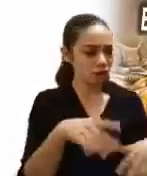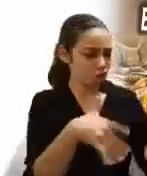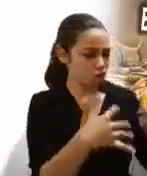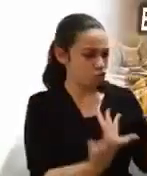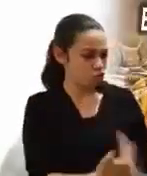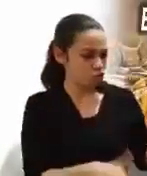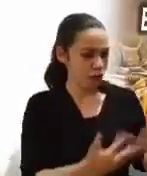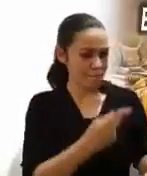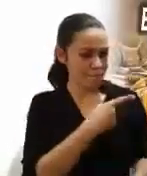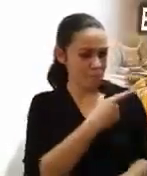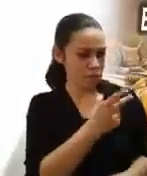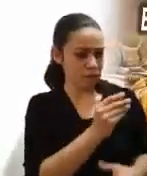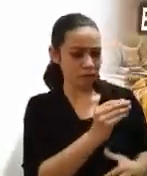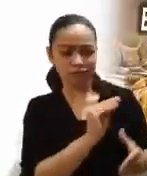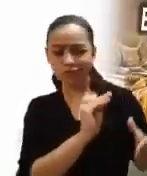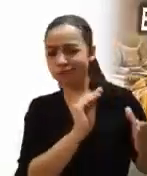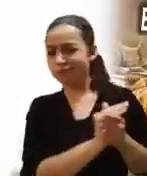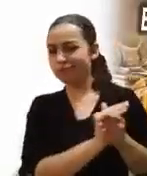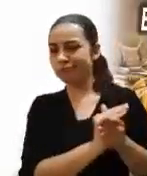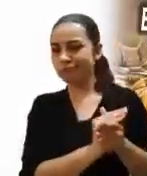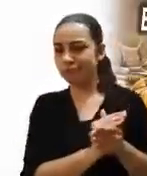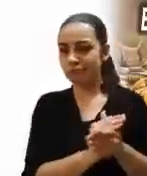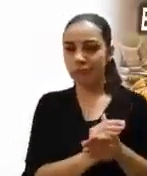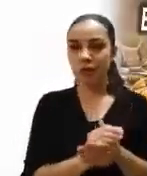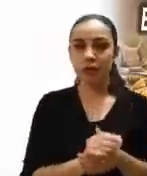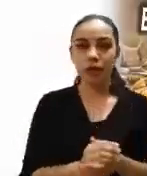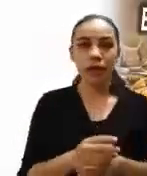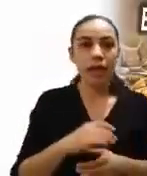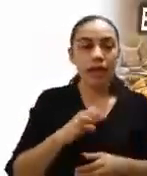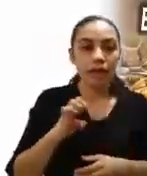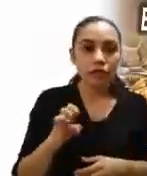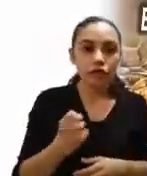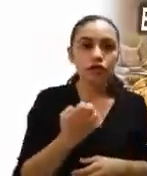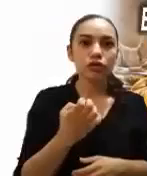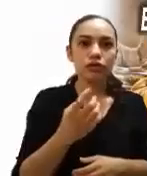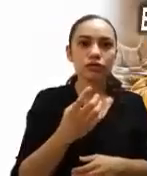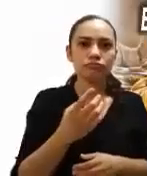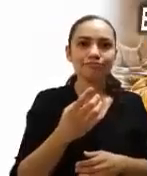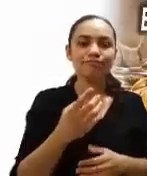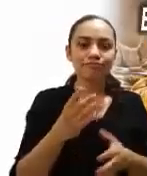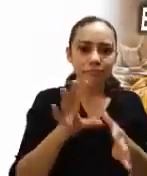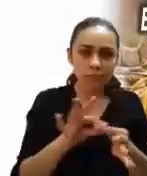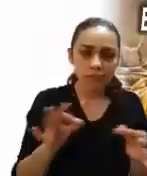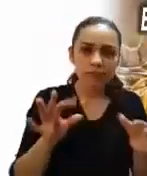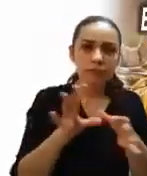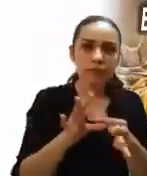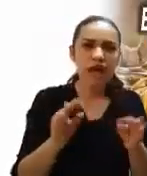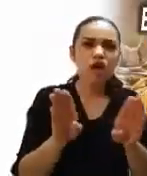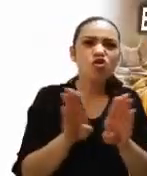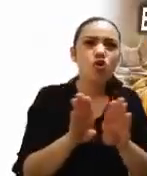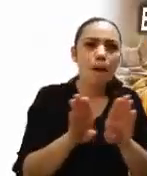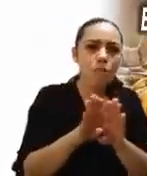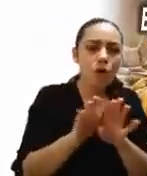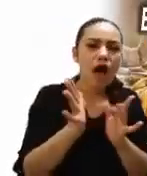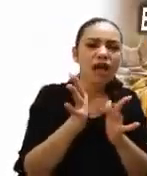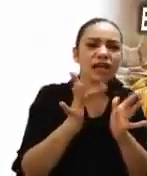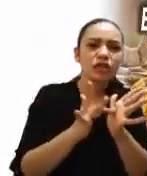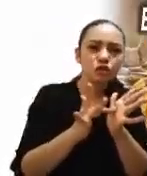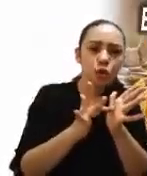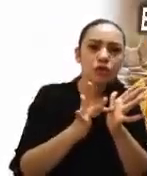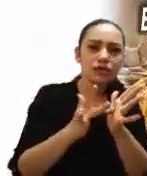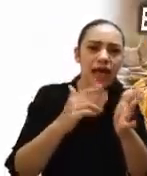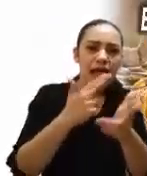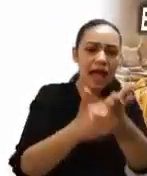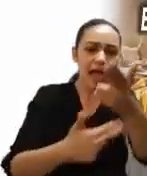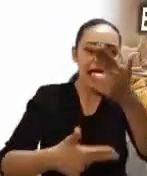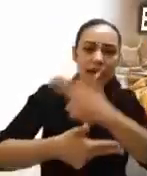a la pobreza, y nos insiste: las heridas de Jesús las encuentras haciendo obras de